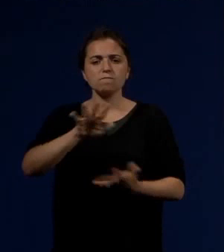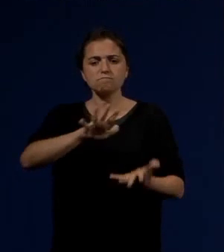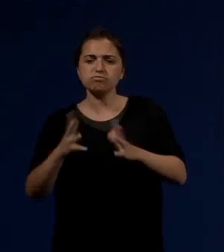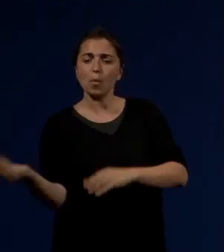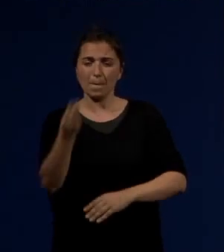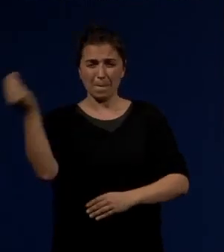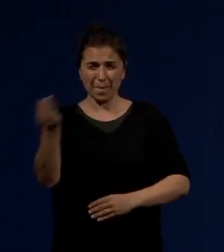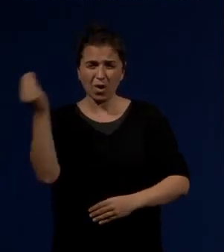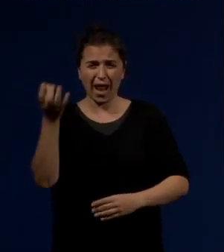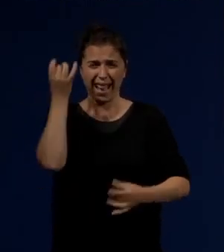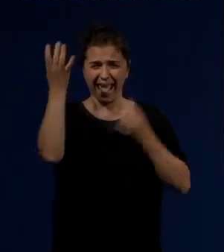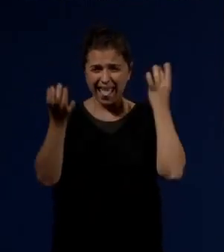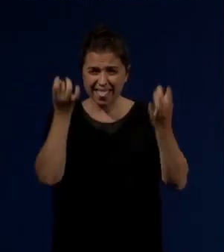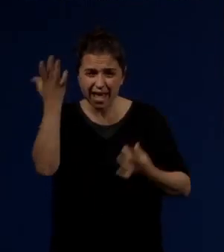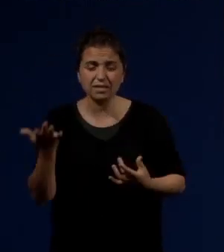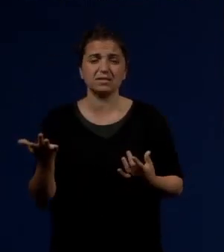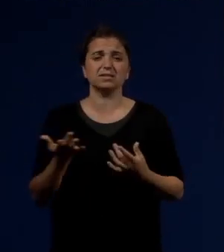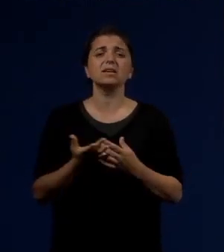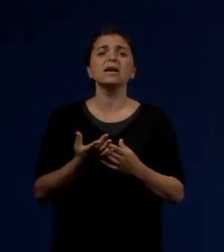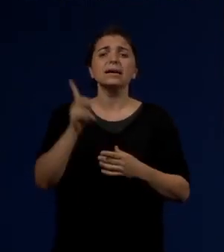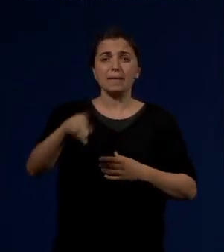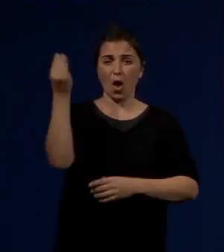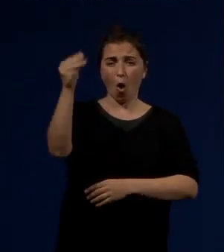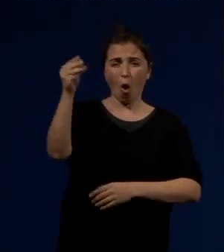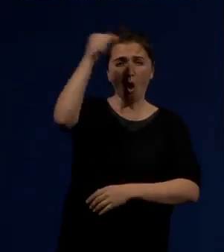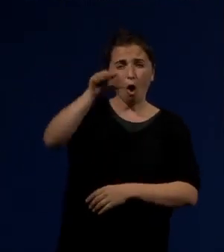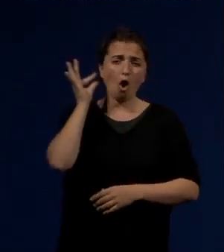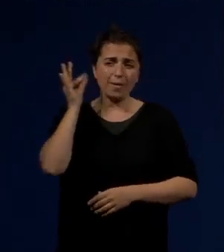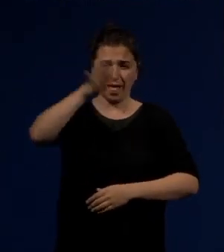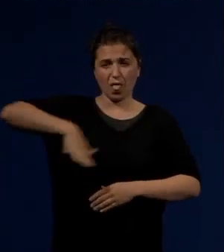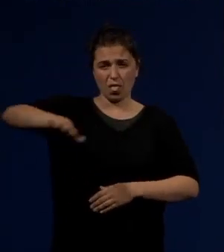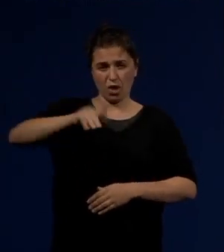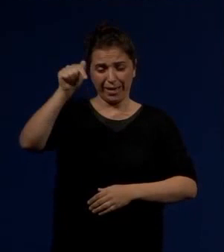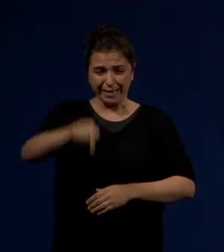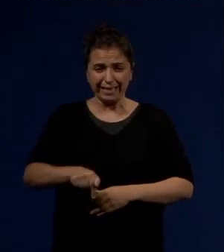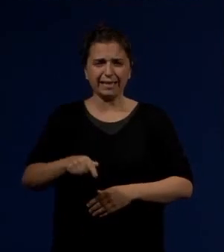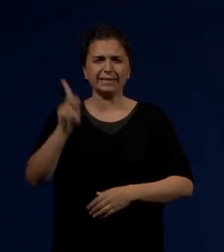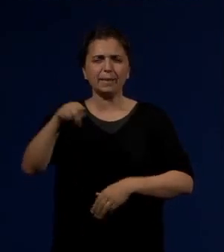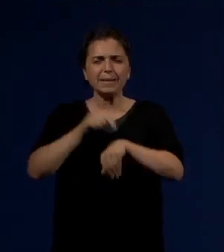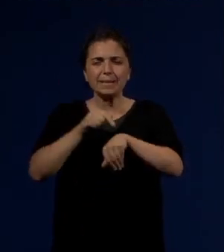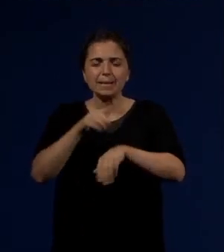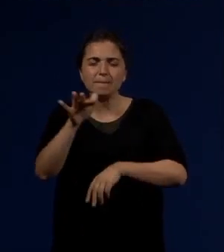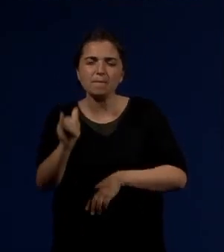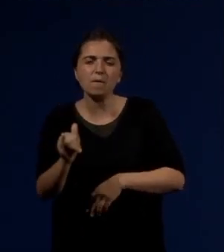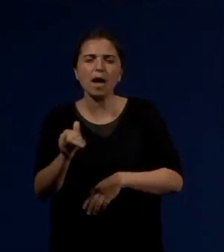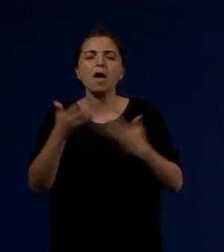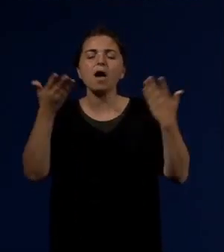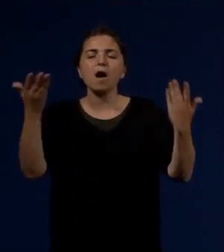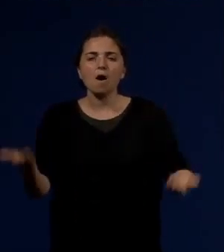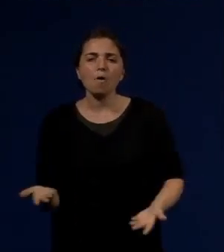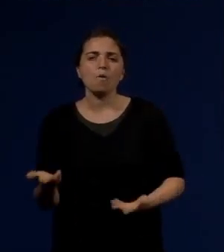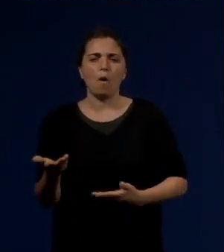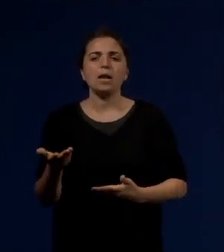as ideas das mozas e mozos desta comarca. Estamos a tempo de apostar polo rural,